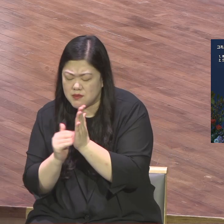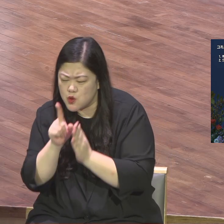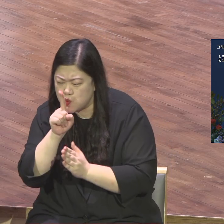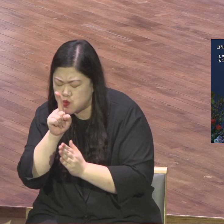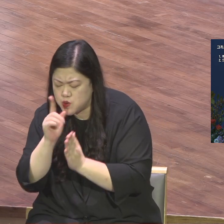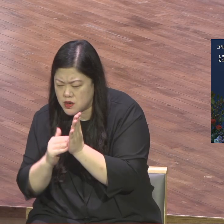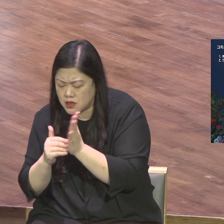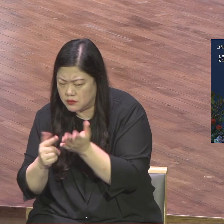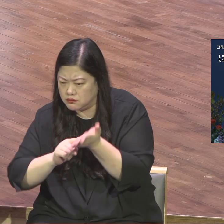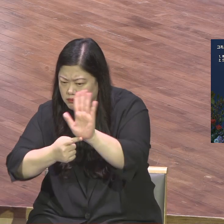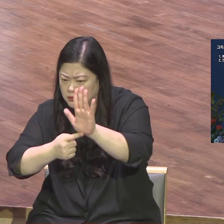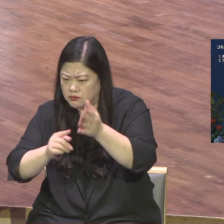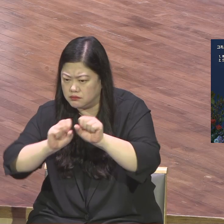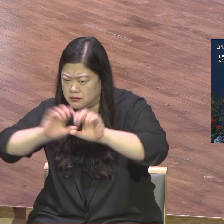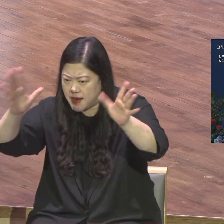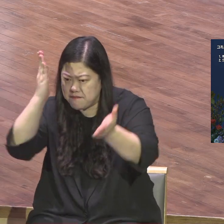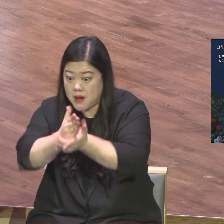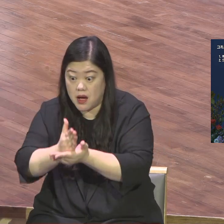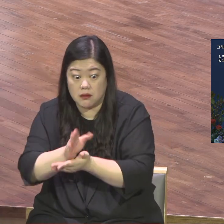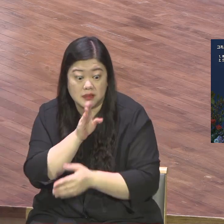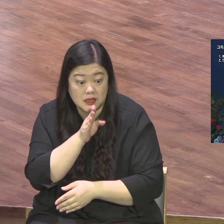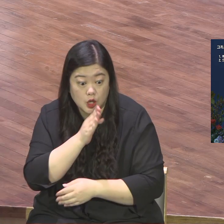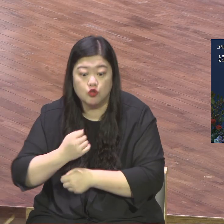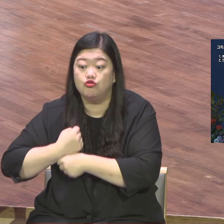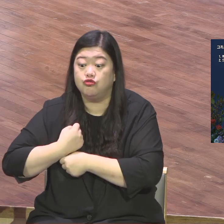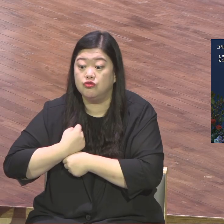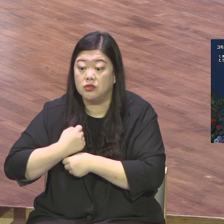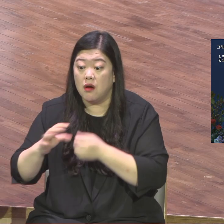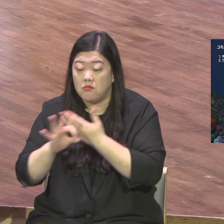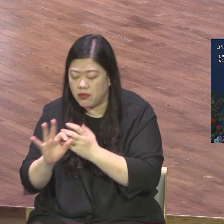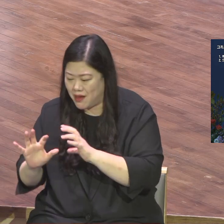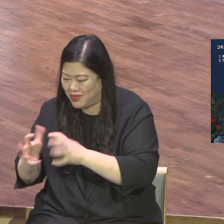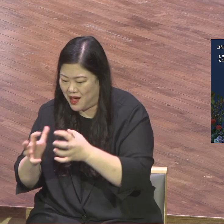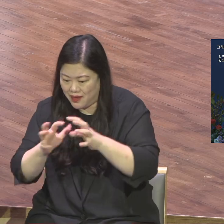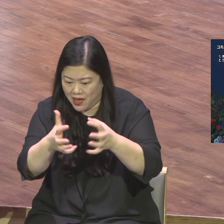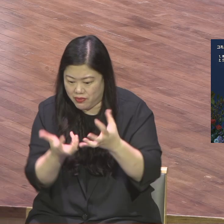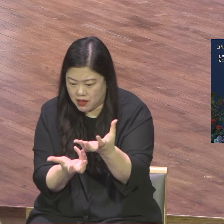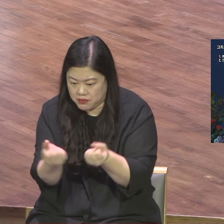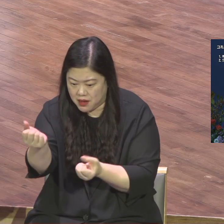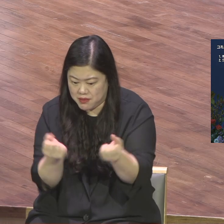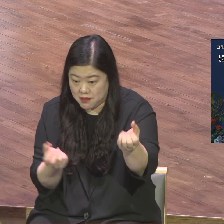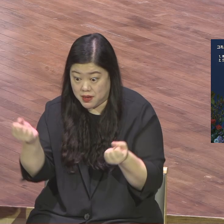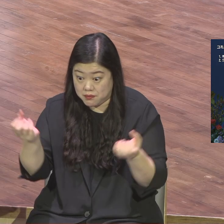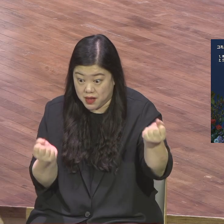하시든지 드러나지 않게 못하게 하는 것이 아니라 어떻게 하시든지